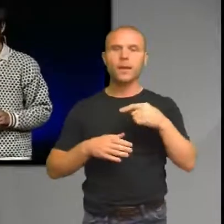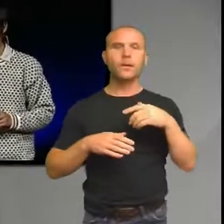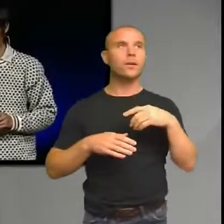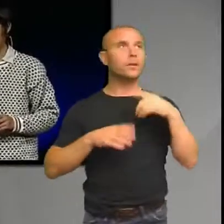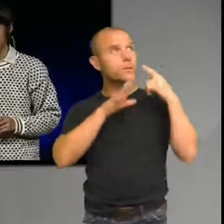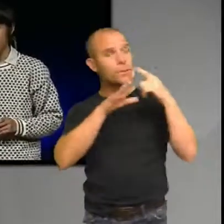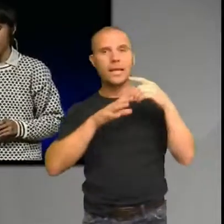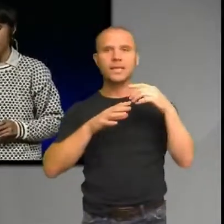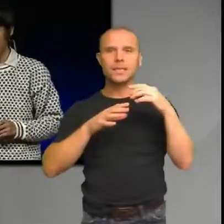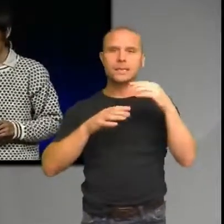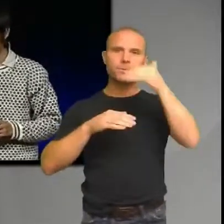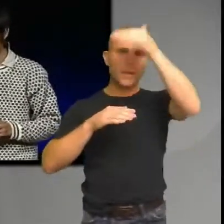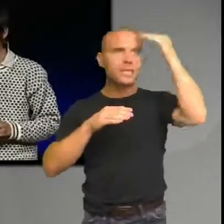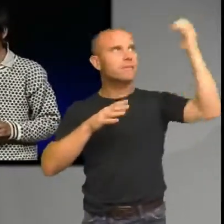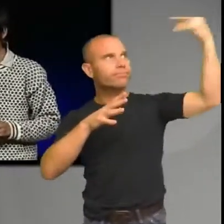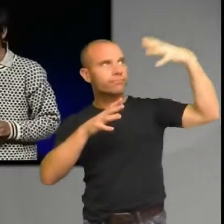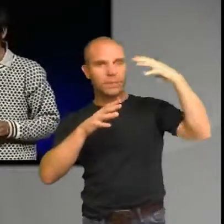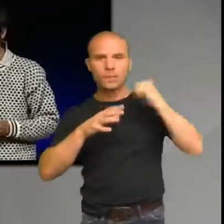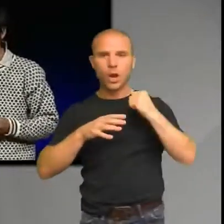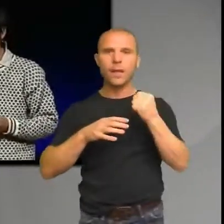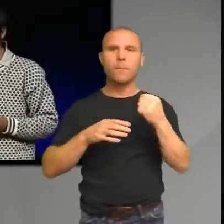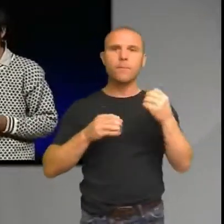prata om space weather som semestervädret.